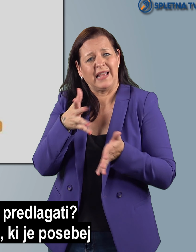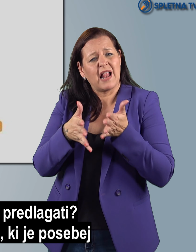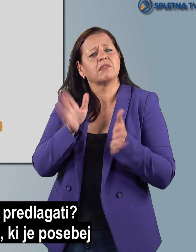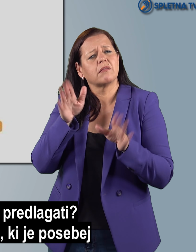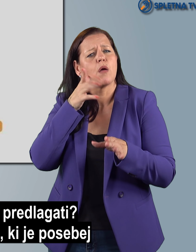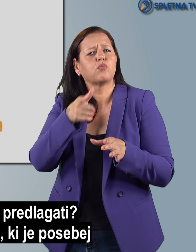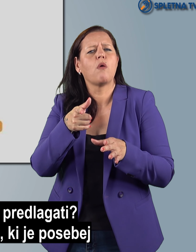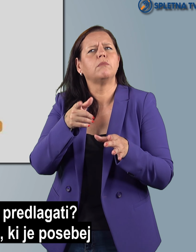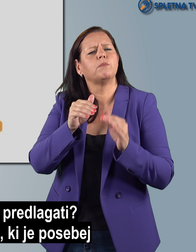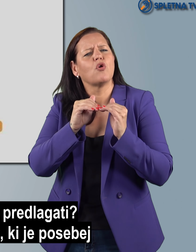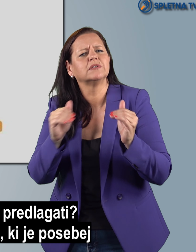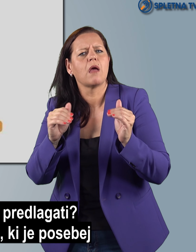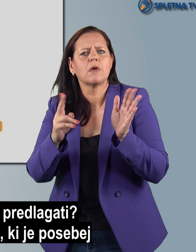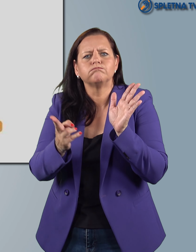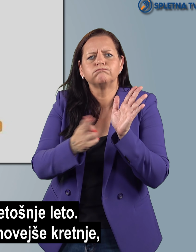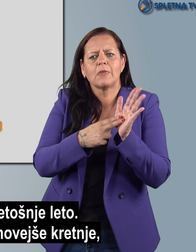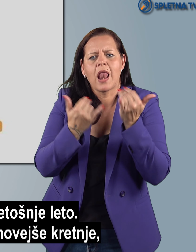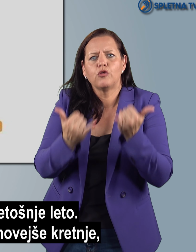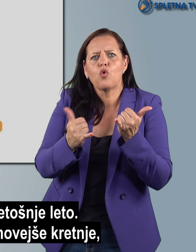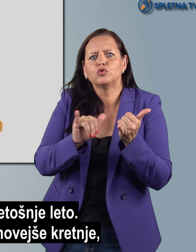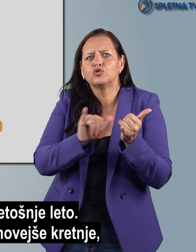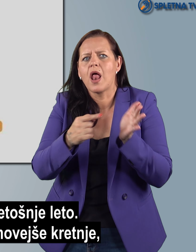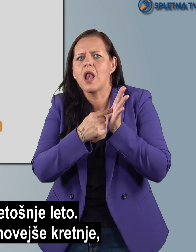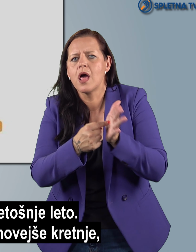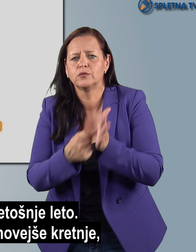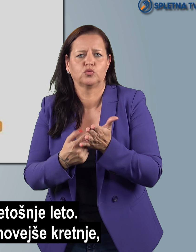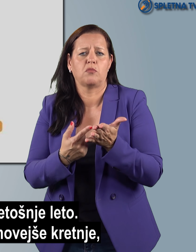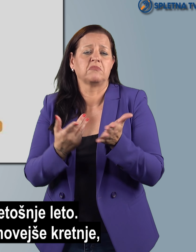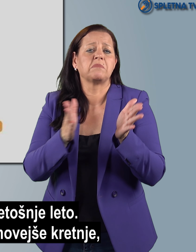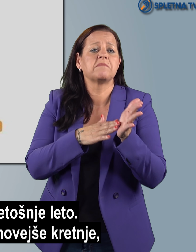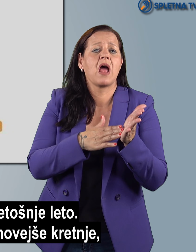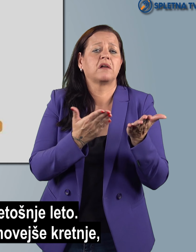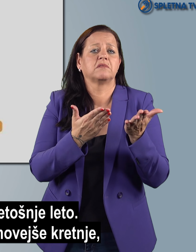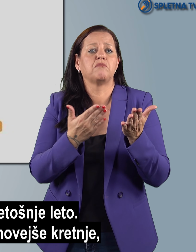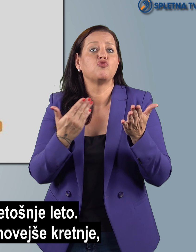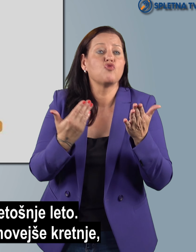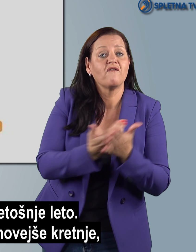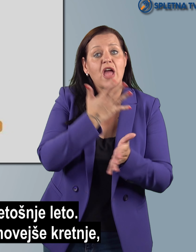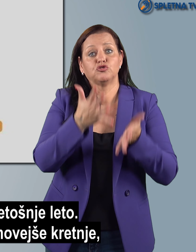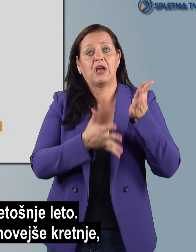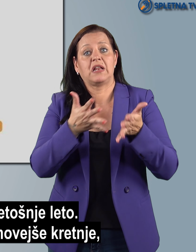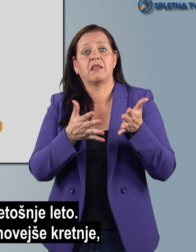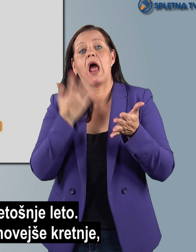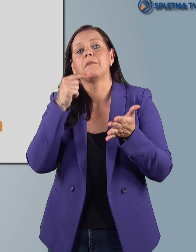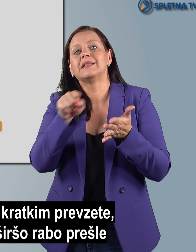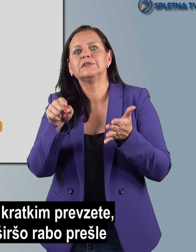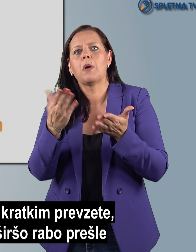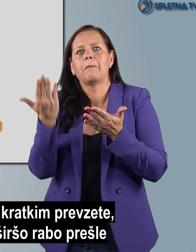to kretnja, ki je posebej zaznamovala letošnje leto. Primerne so tudi novejše kretnje, tiste, ki so bile